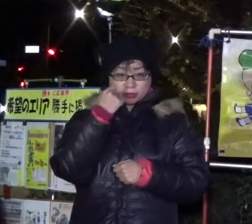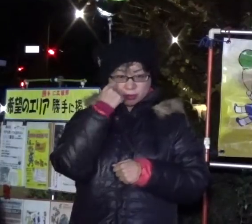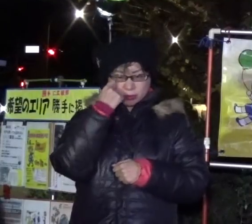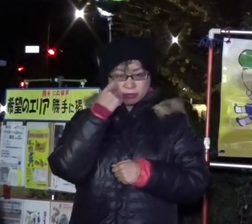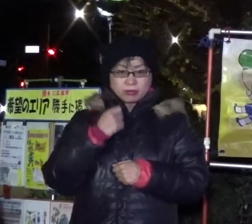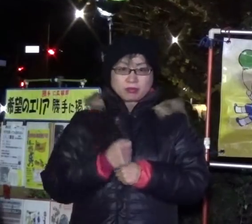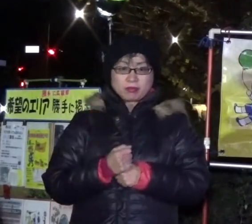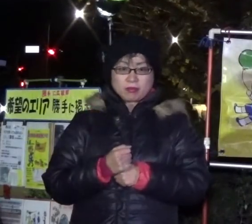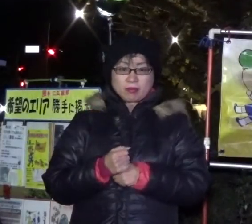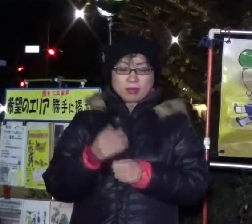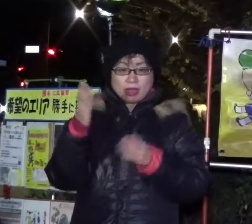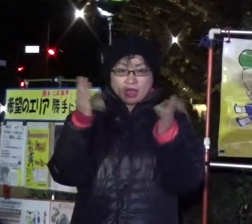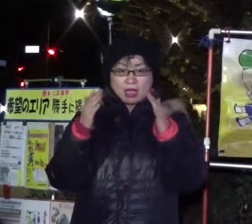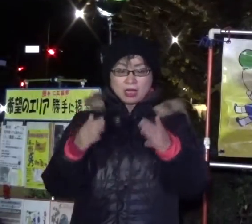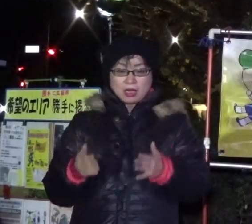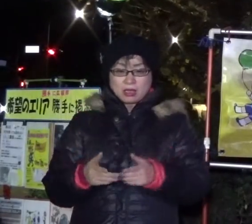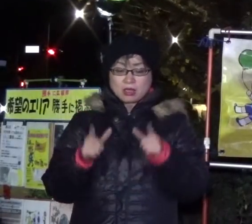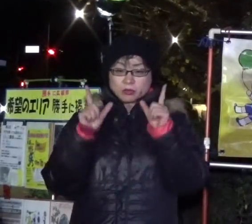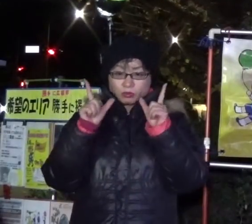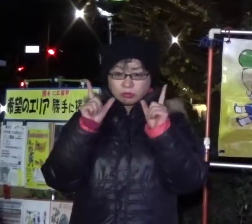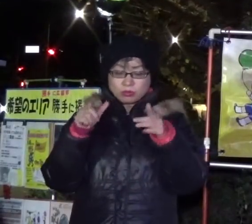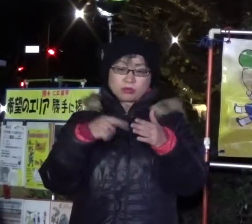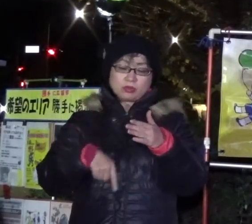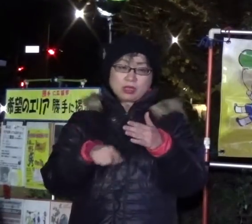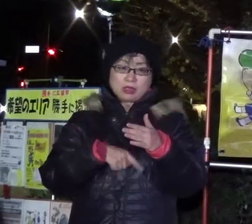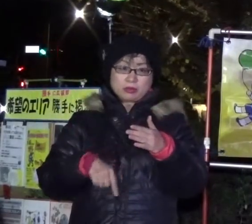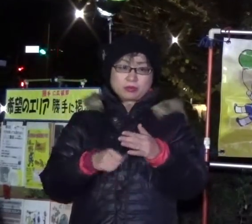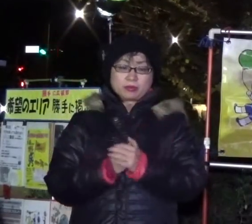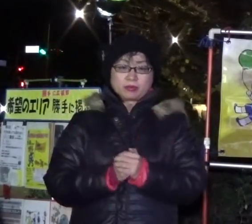描かれた広告でした。で、